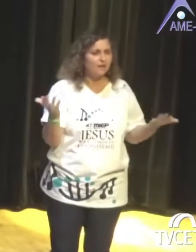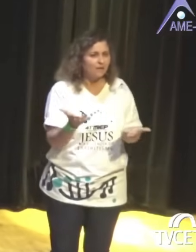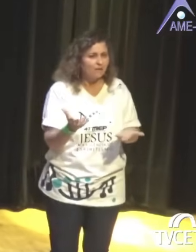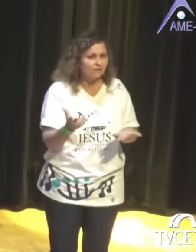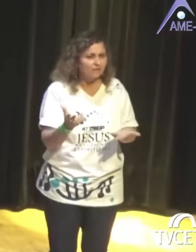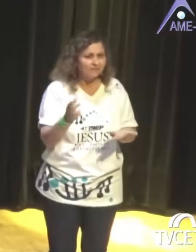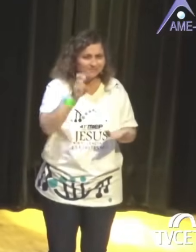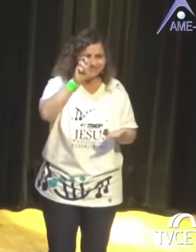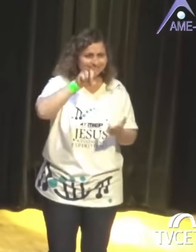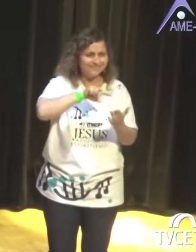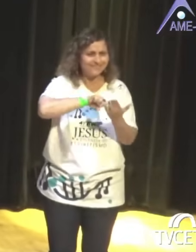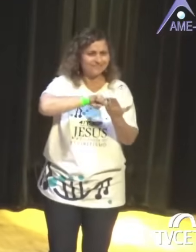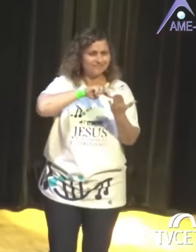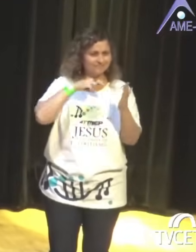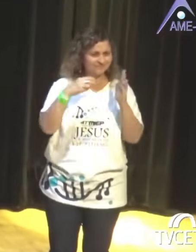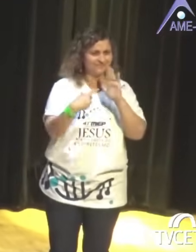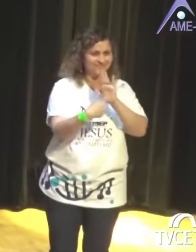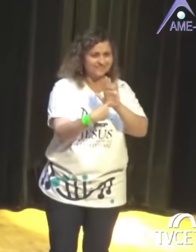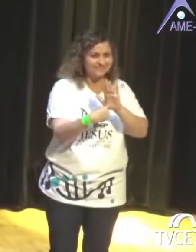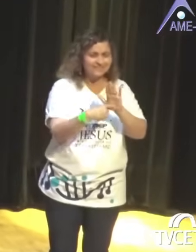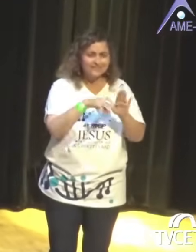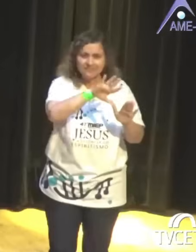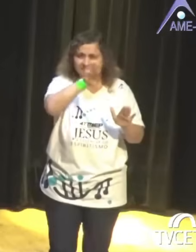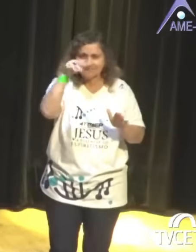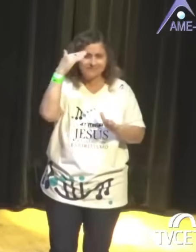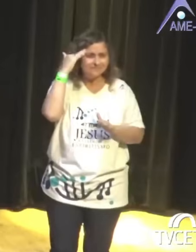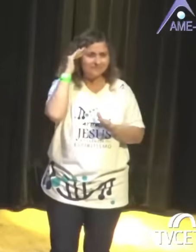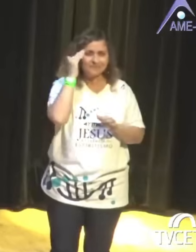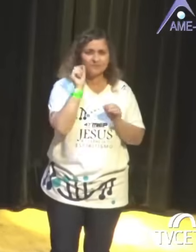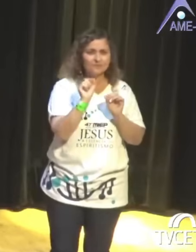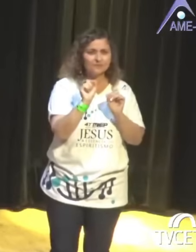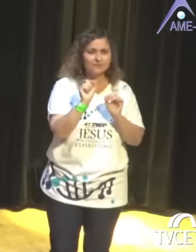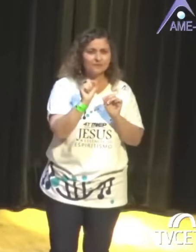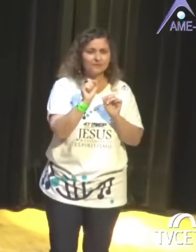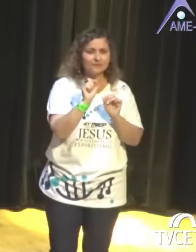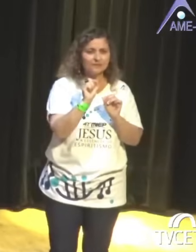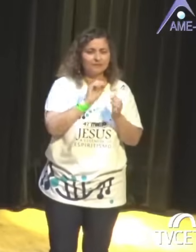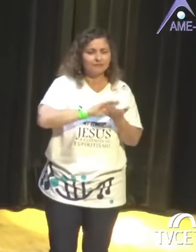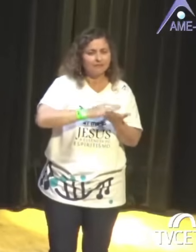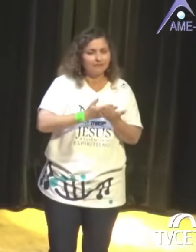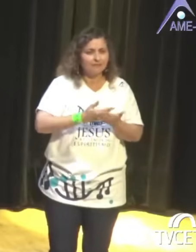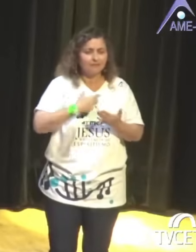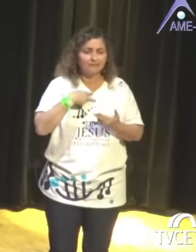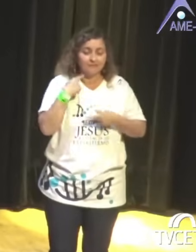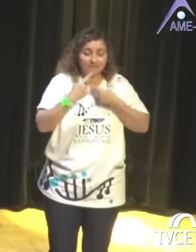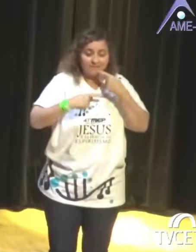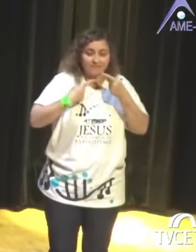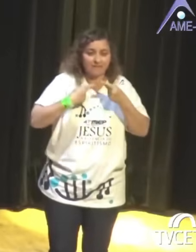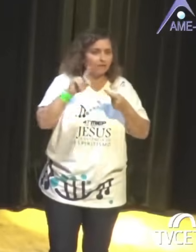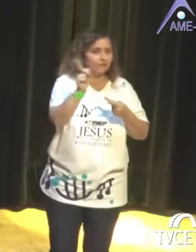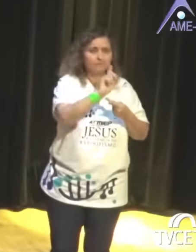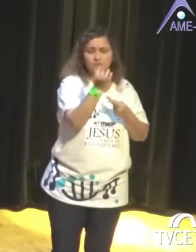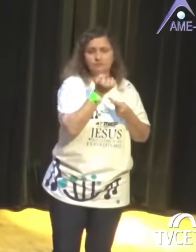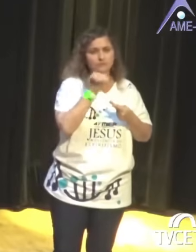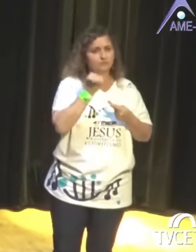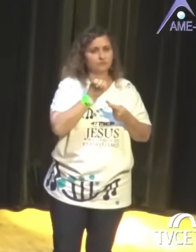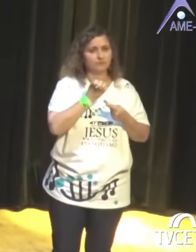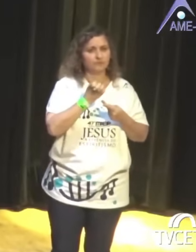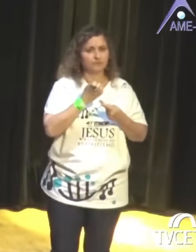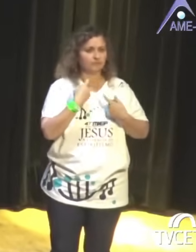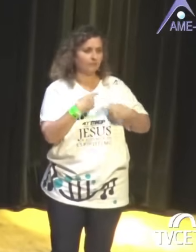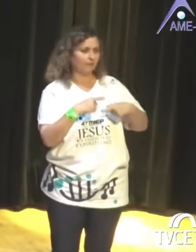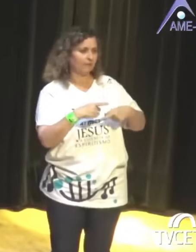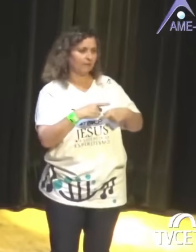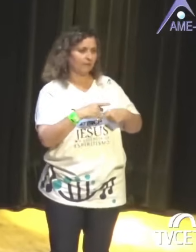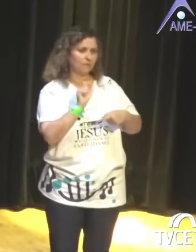metáfora para que você não Interprete a minha fala como de alguém que quer criticar